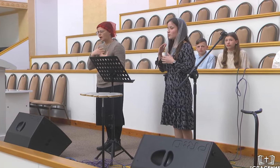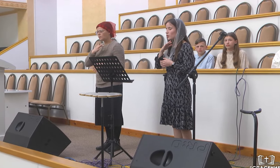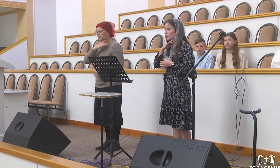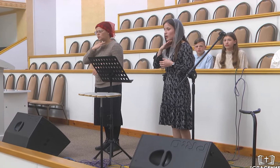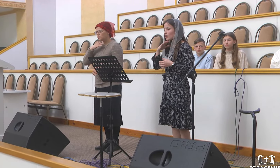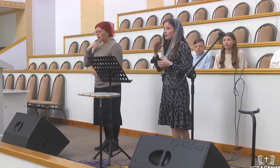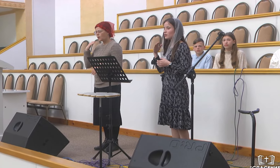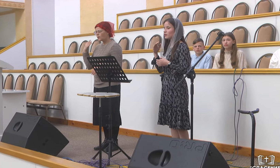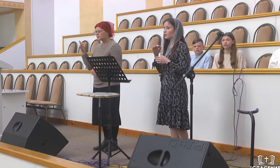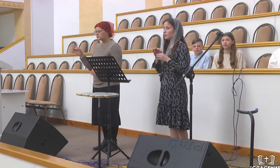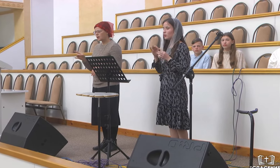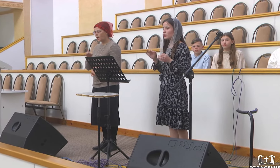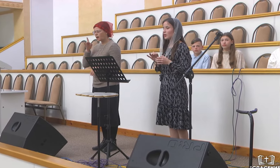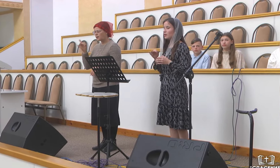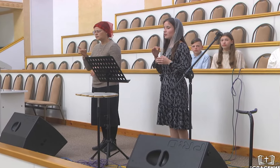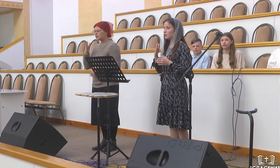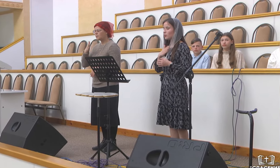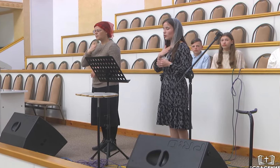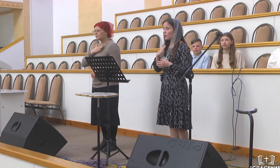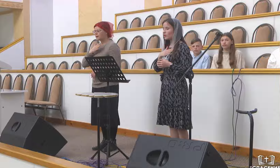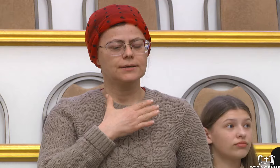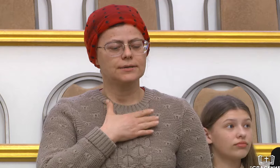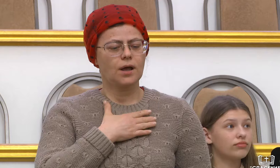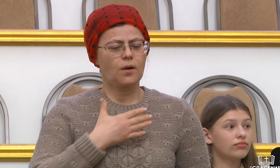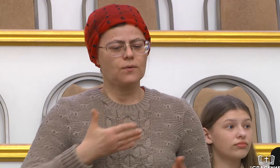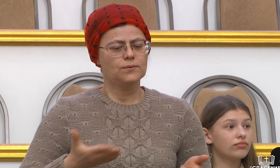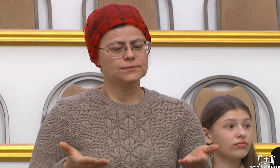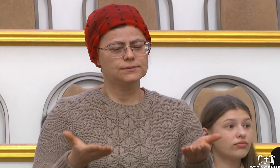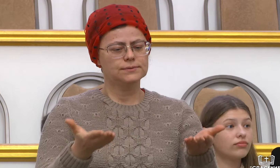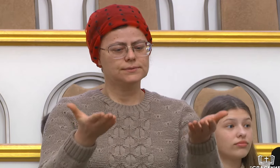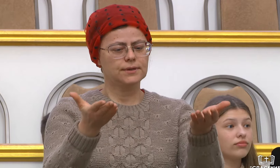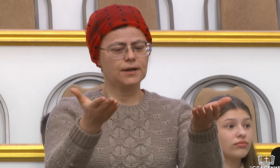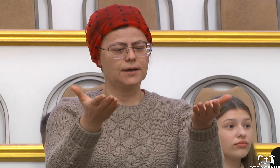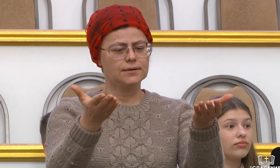Сколько раз мне руку подавал.